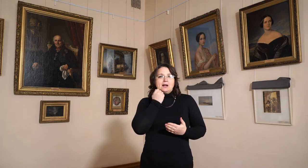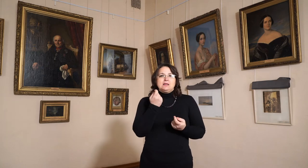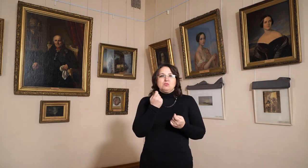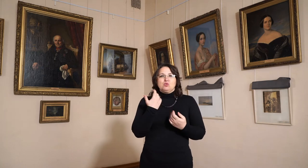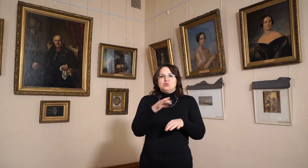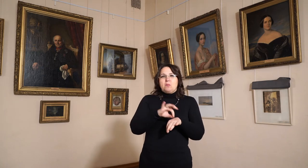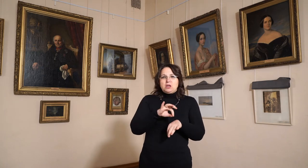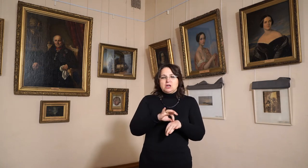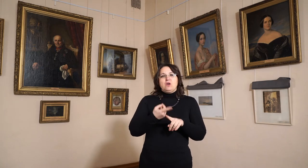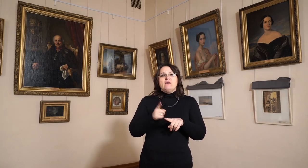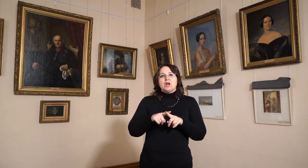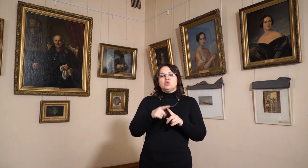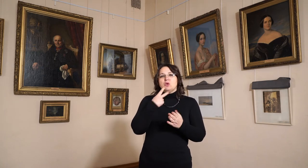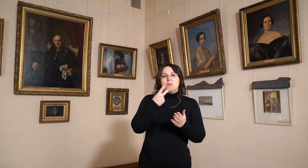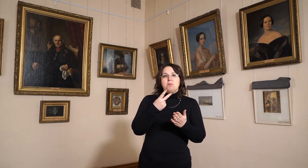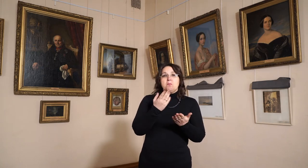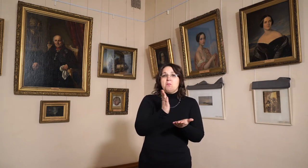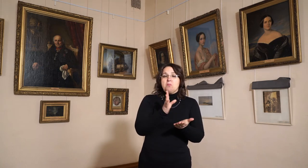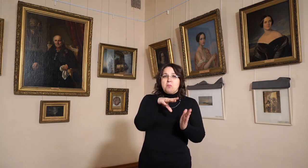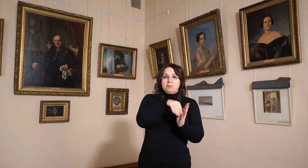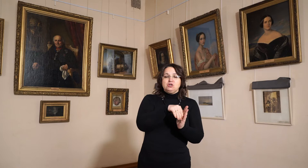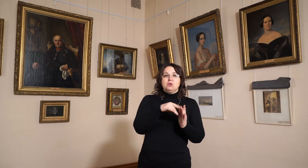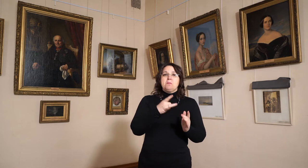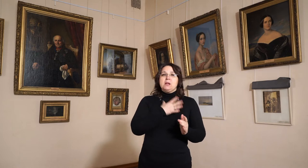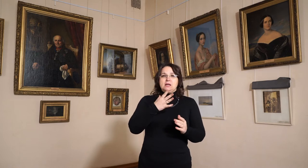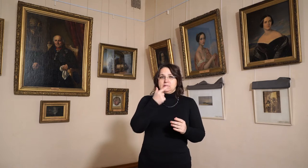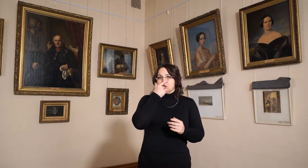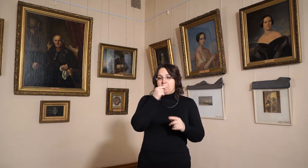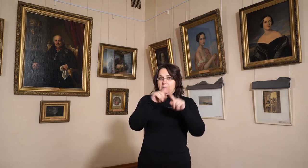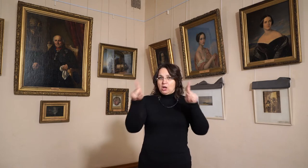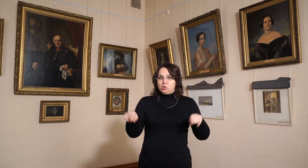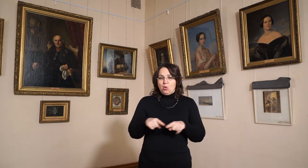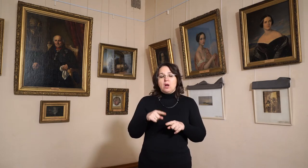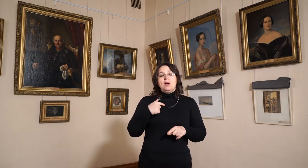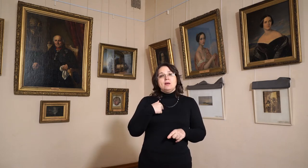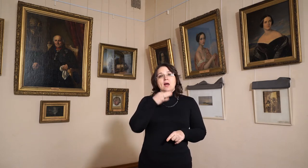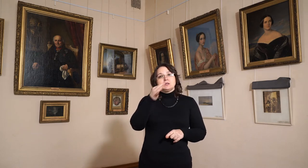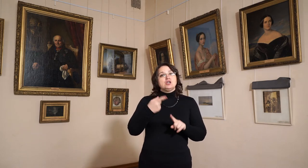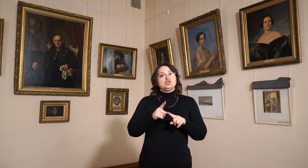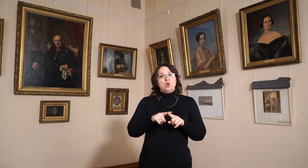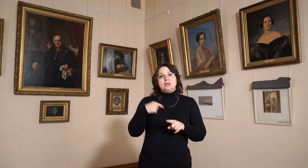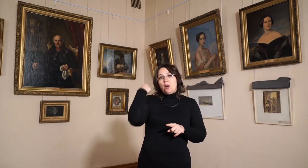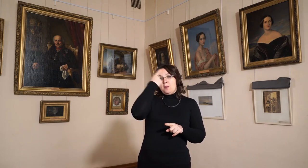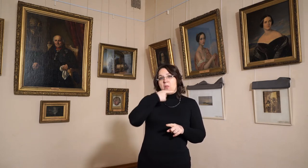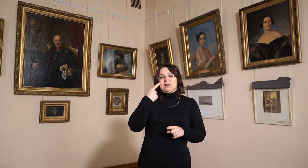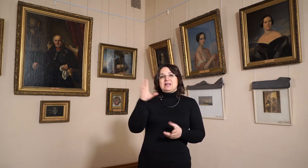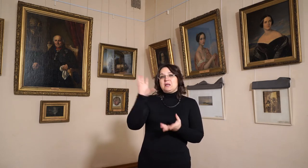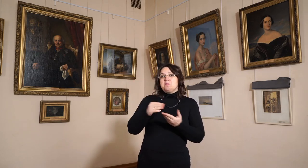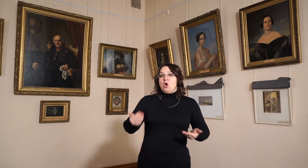подагрическую, в которой помещен белоснежный платок. Я сказала, что это портрет-биография, хотя по виду, конечно, мы